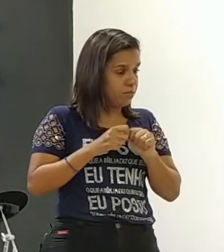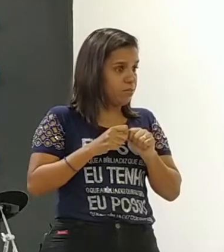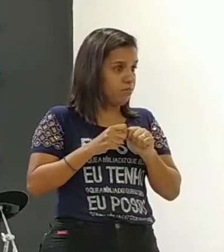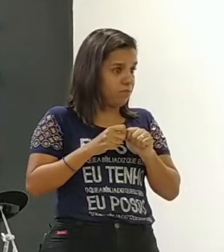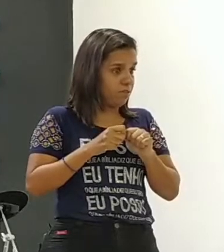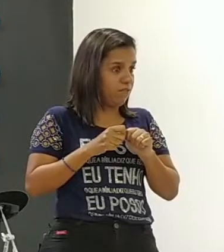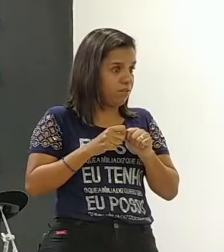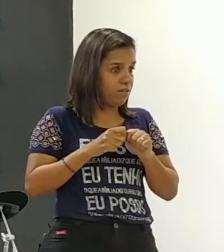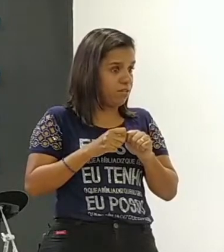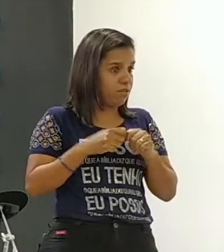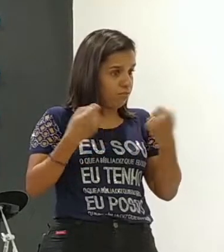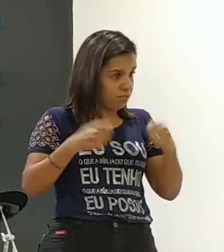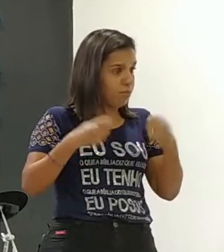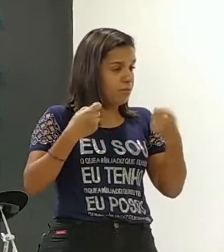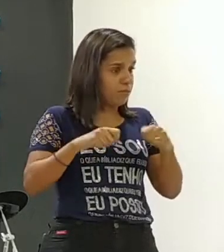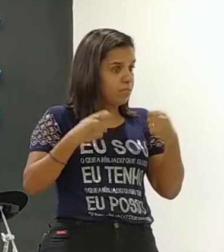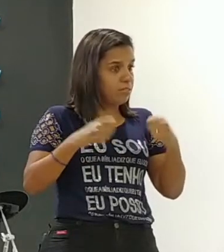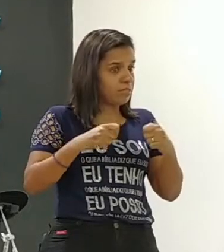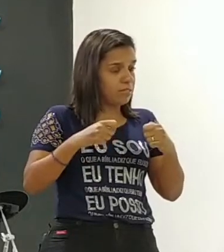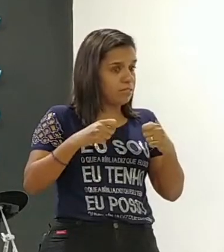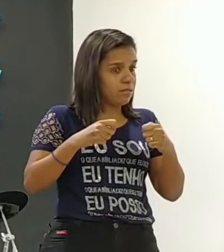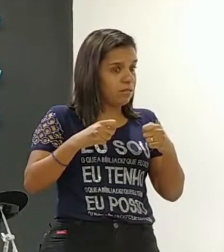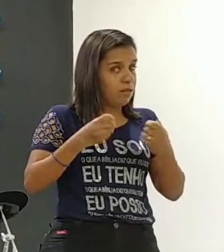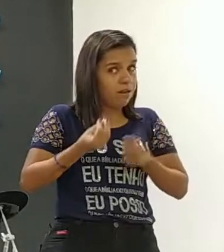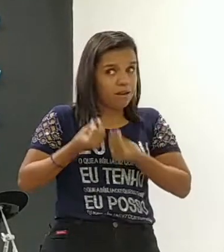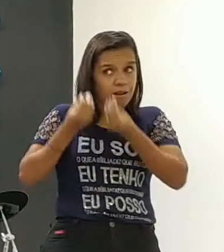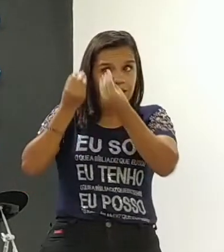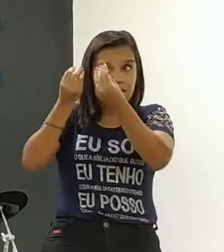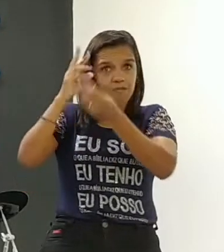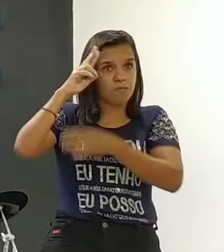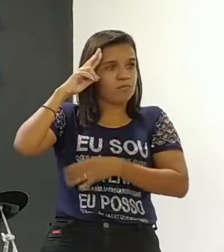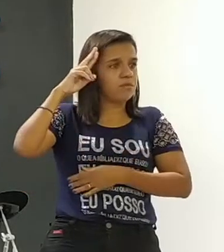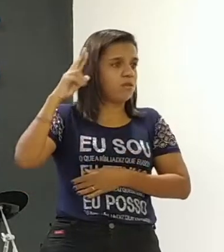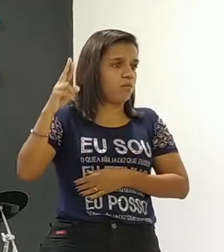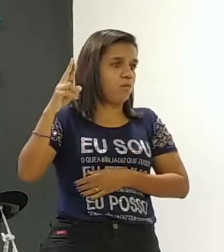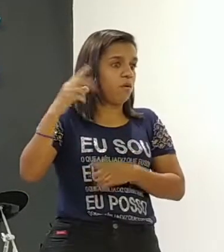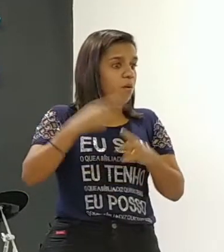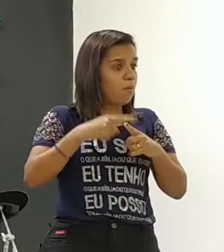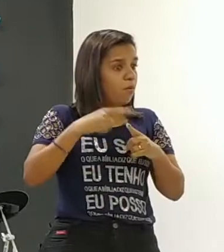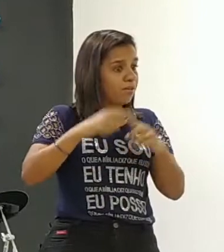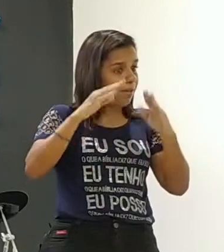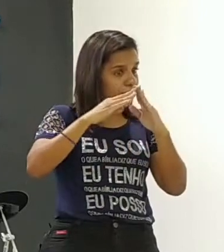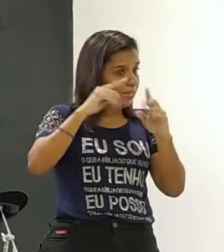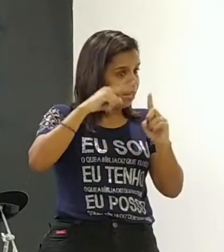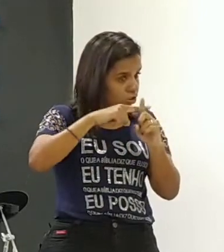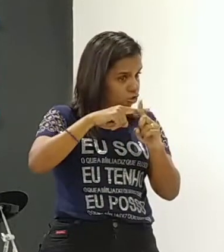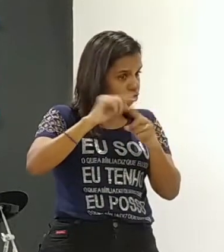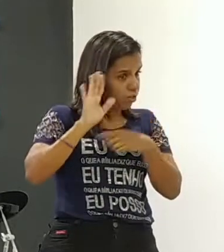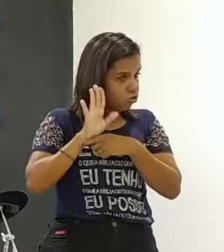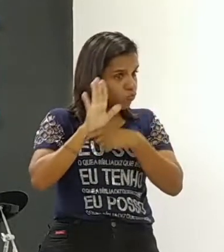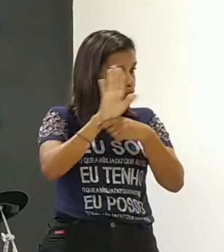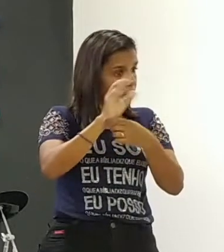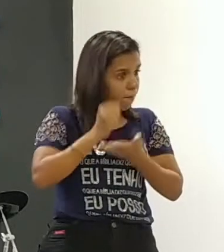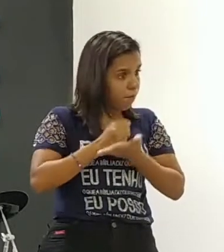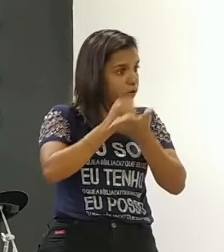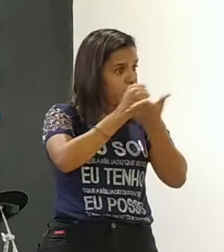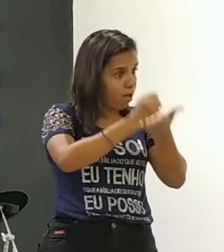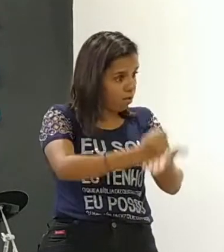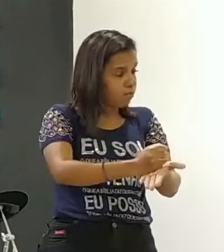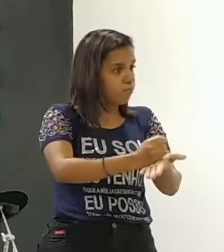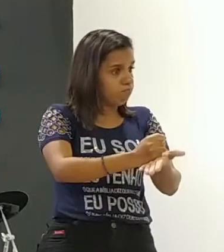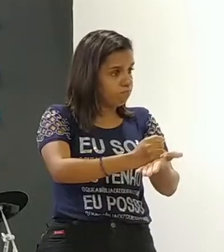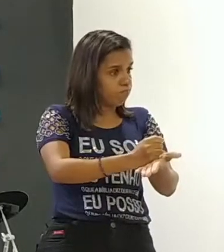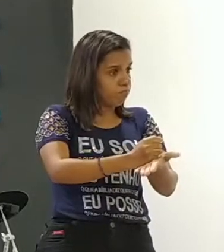quê? Porque a igreja do Senhor está do teu lado para te ajudar. Essa